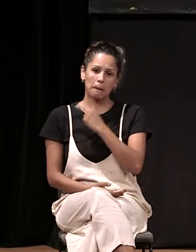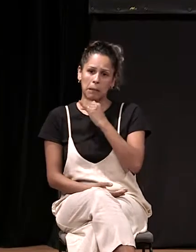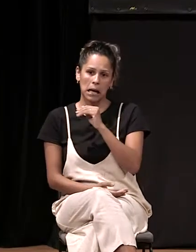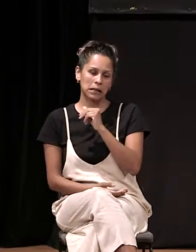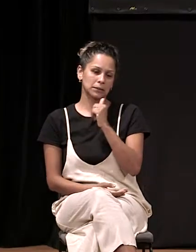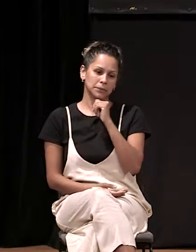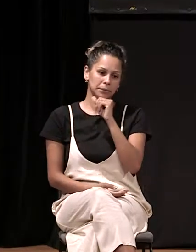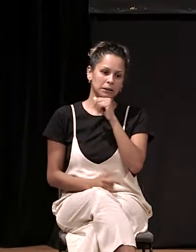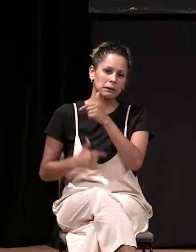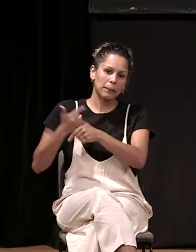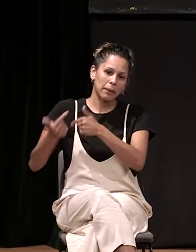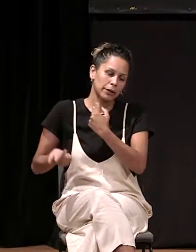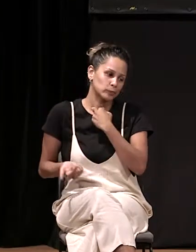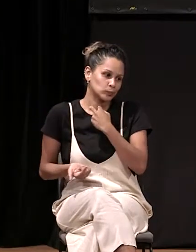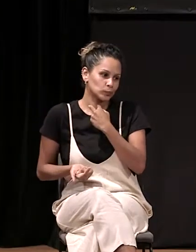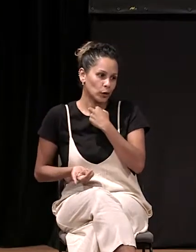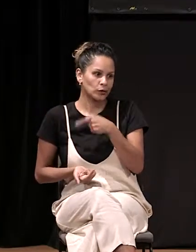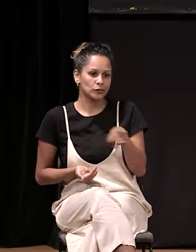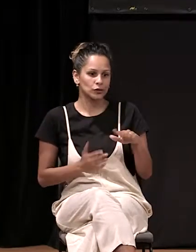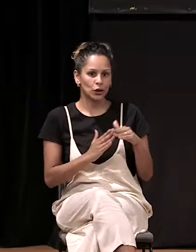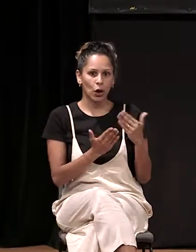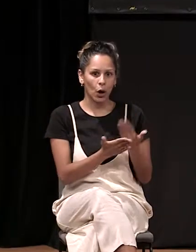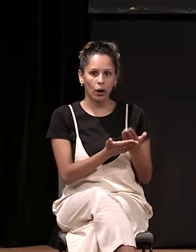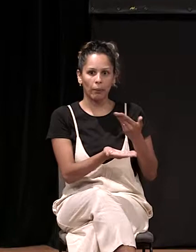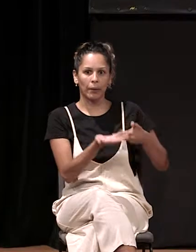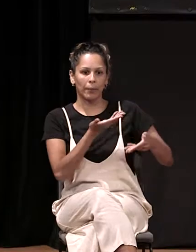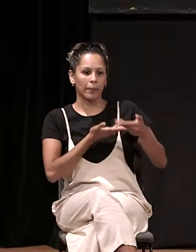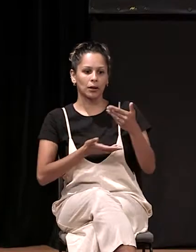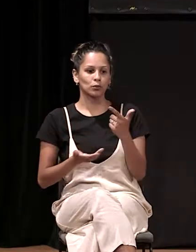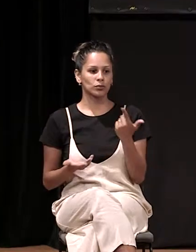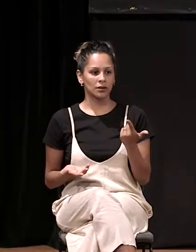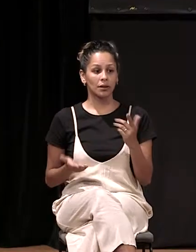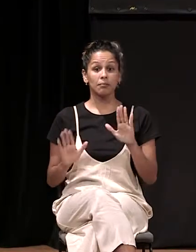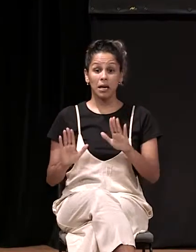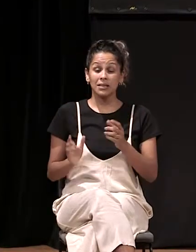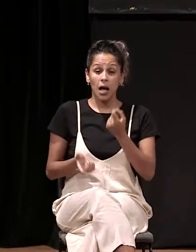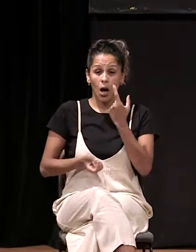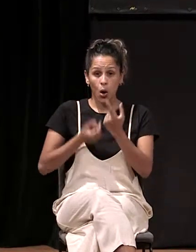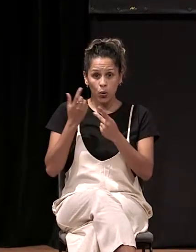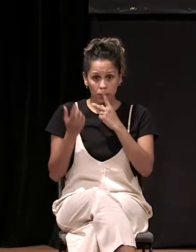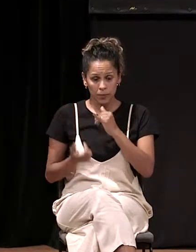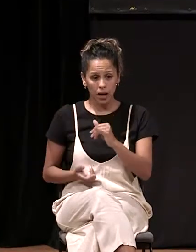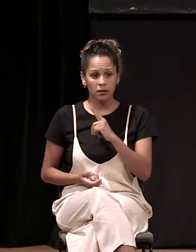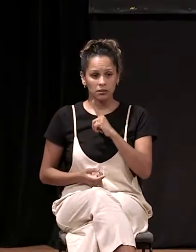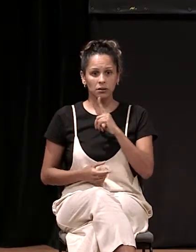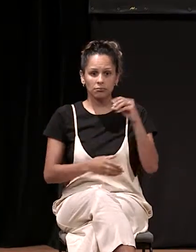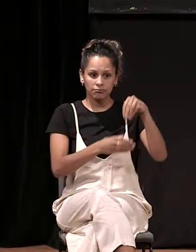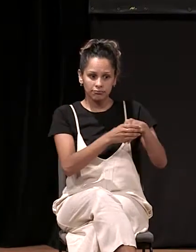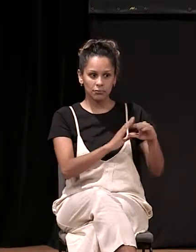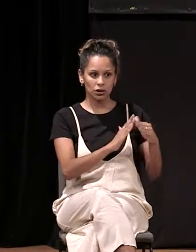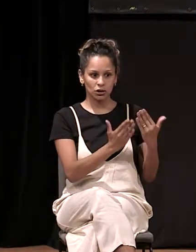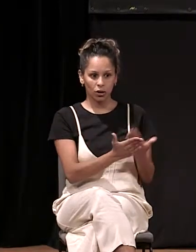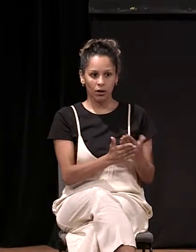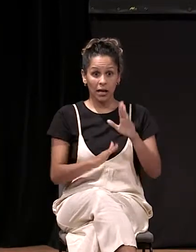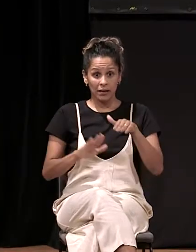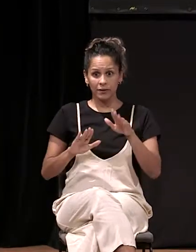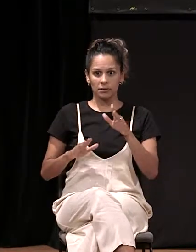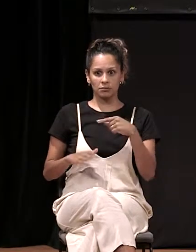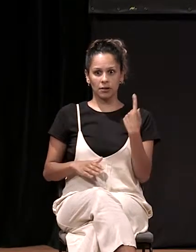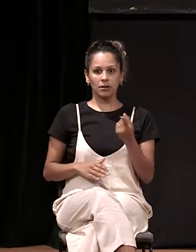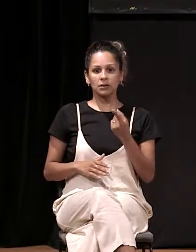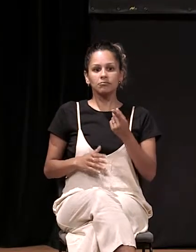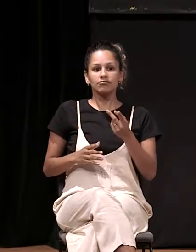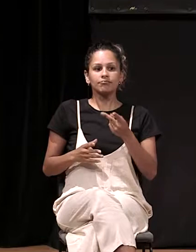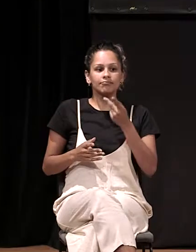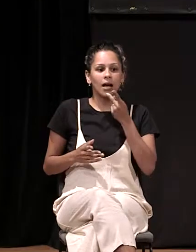enfim, muitas questões não habitam, mas ainda existem alguns pais que habitam esse espaço. E, às vezes, quando a gente tem que tocar esses assuntos muito sensíveis com